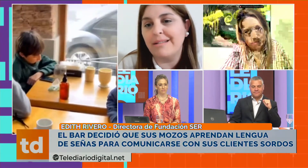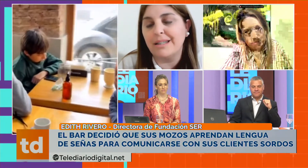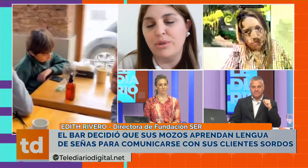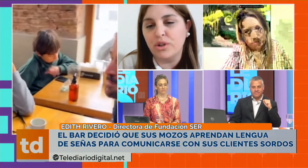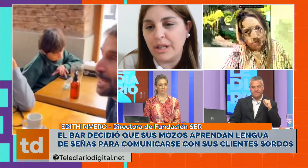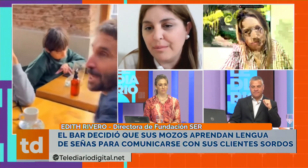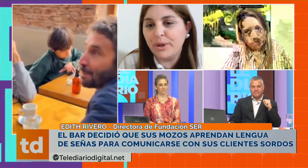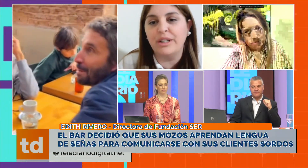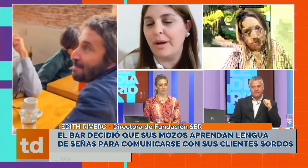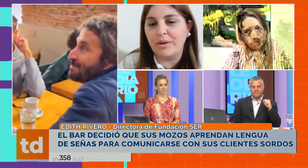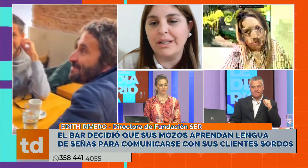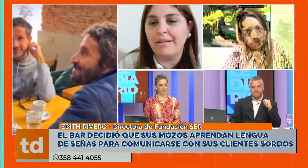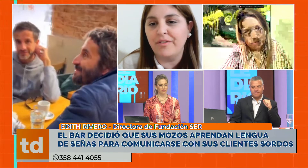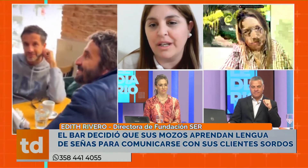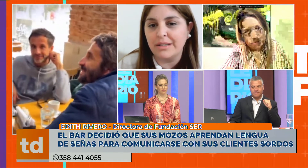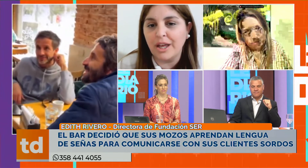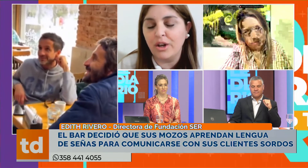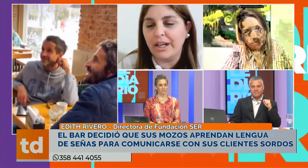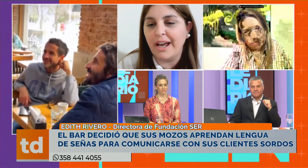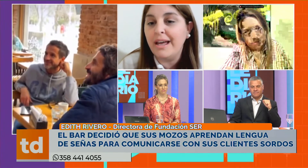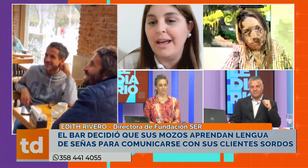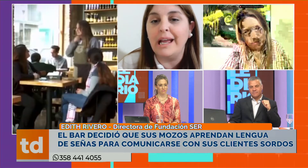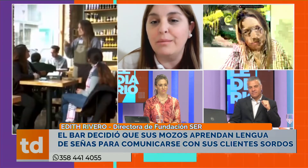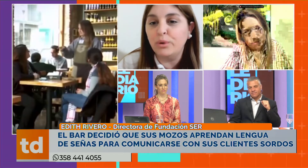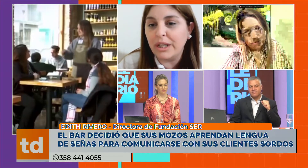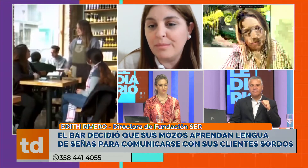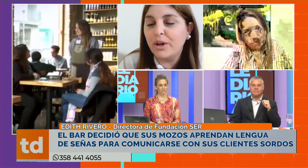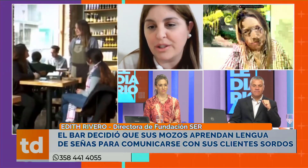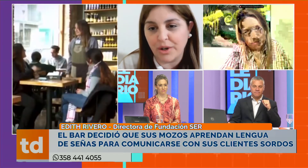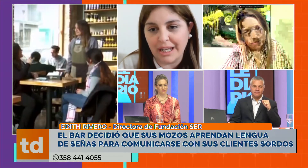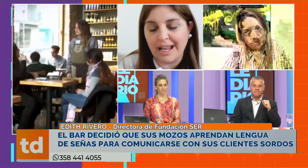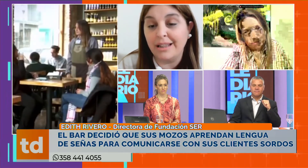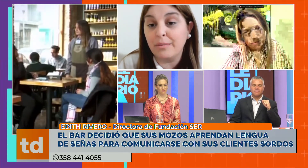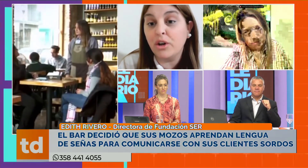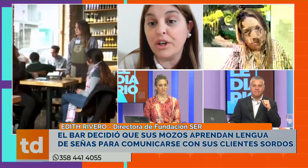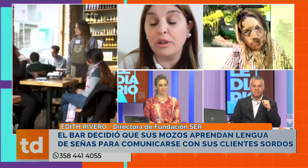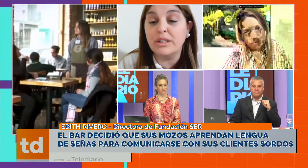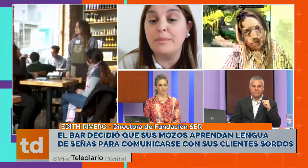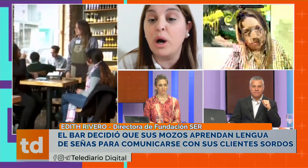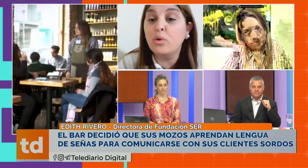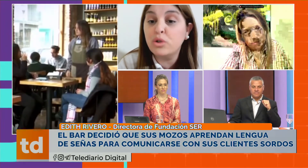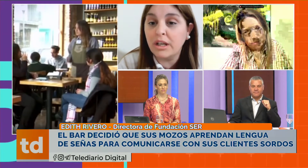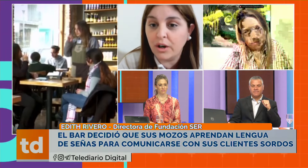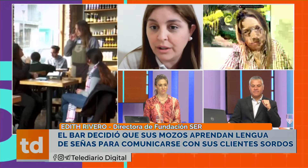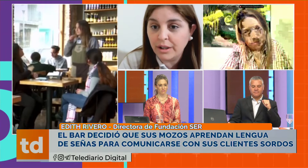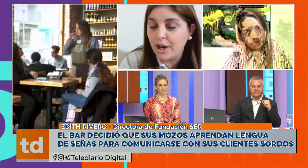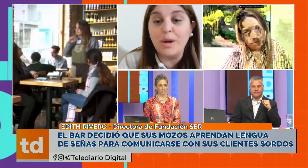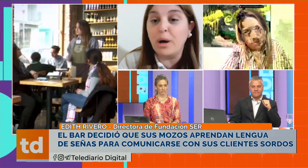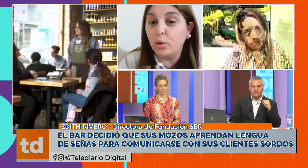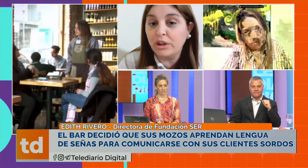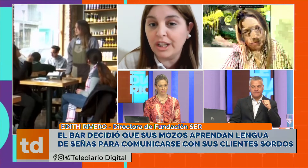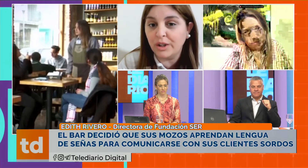hace mucho tiempo, donde todavía no estaba diferenciado lo que era el mutismo con la sorbera. El término correcto es hipoacústico, no